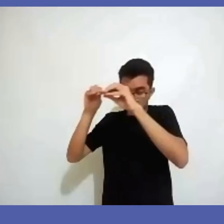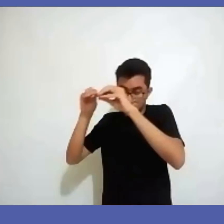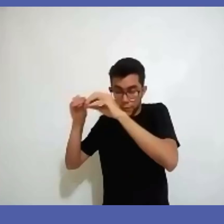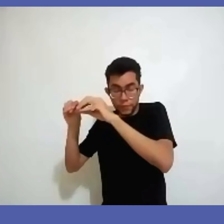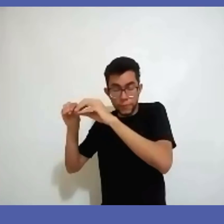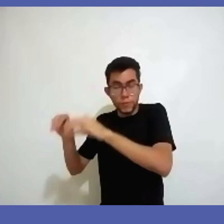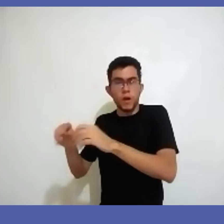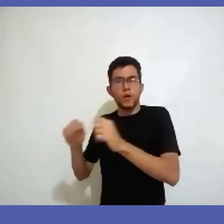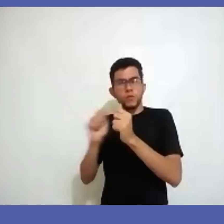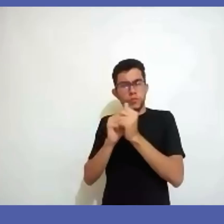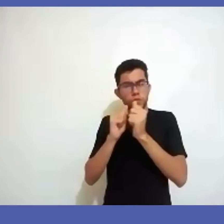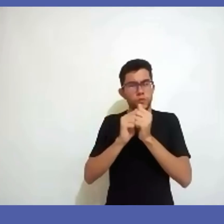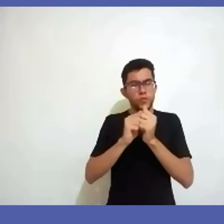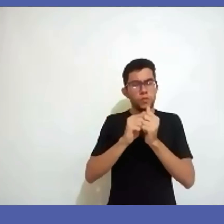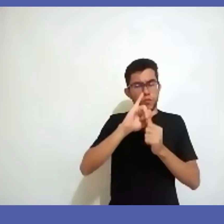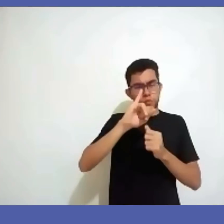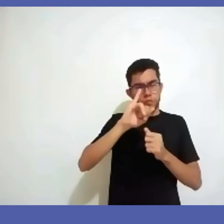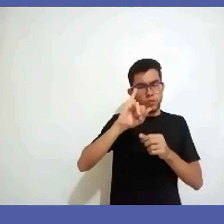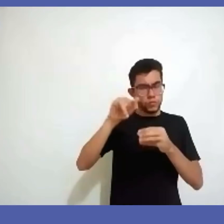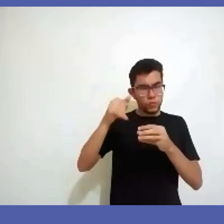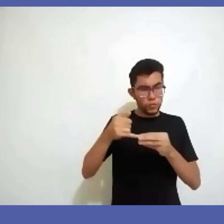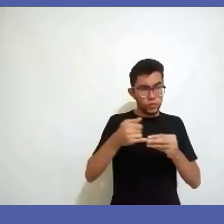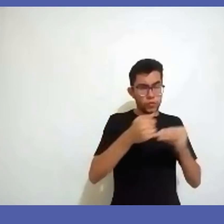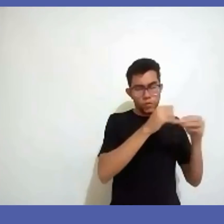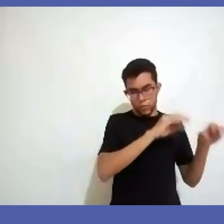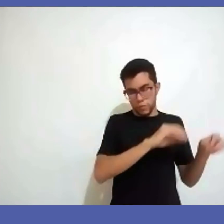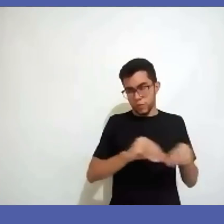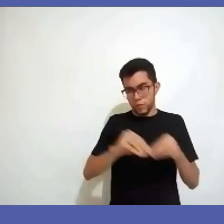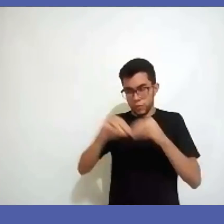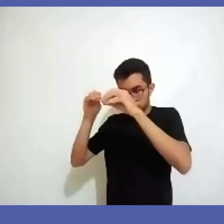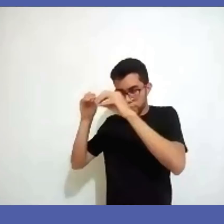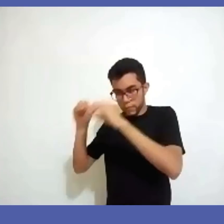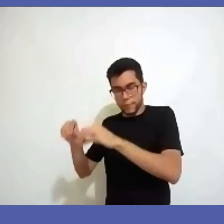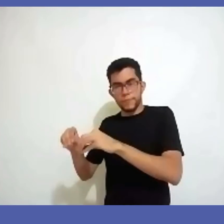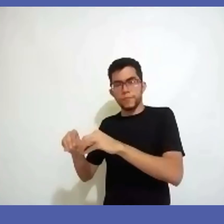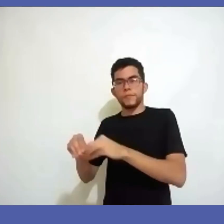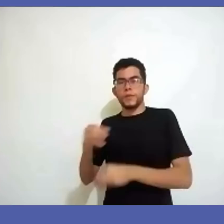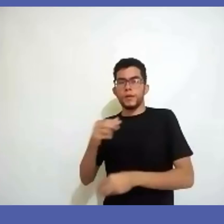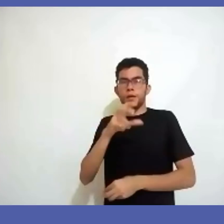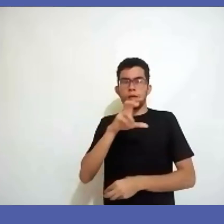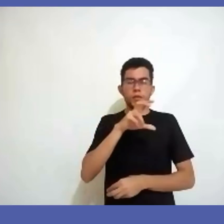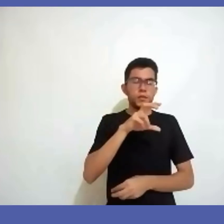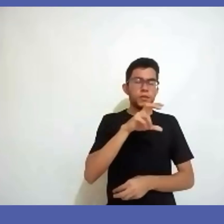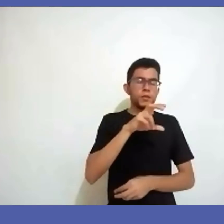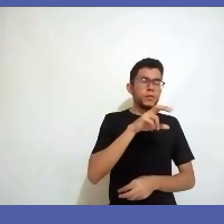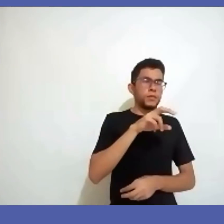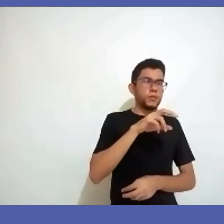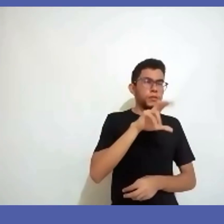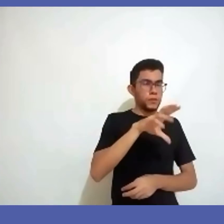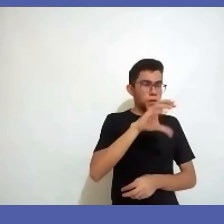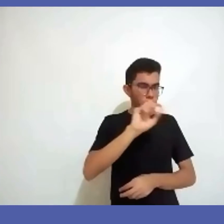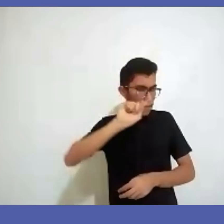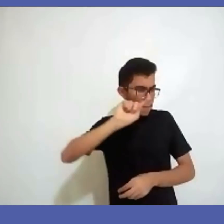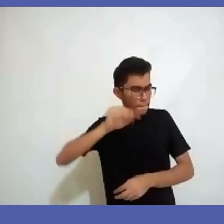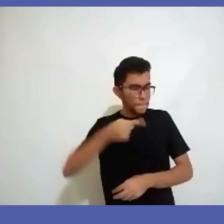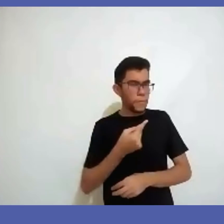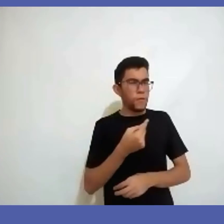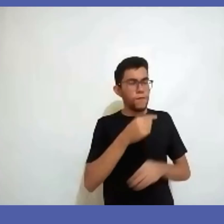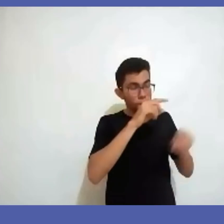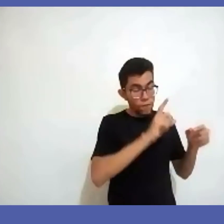sacerdote, chefiaram 50 mil homens de volta. Tinham tantas pessoas